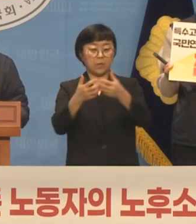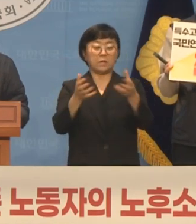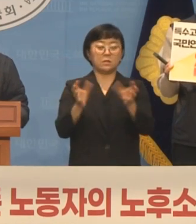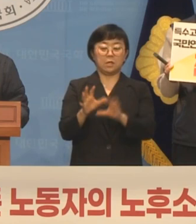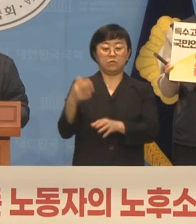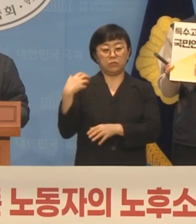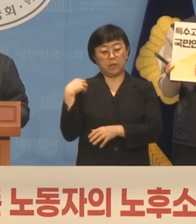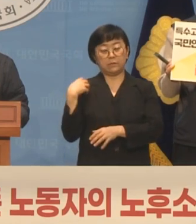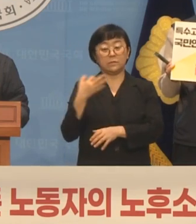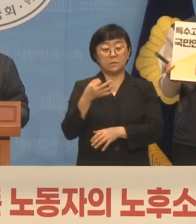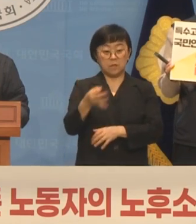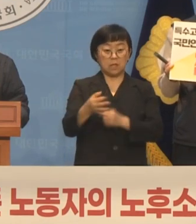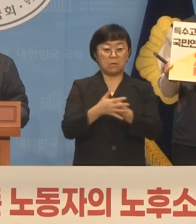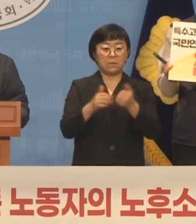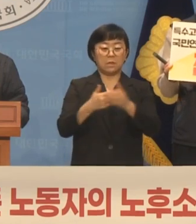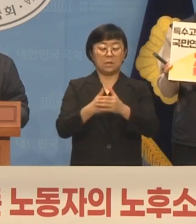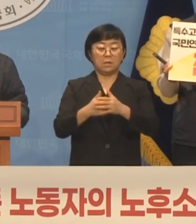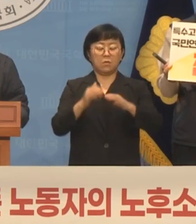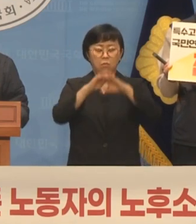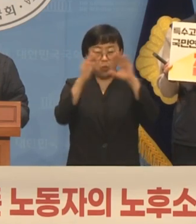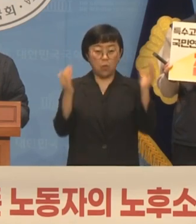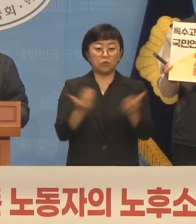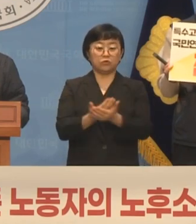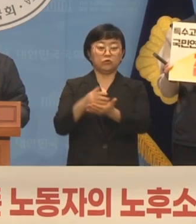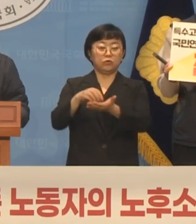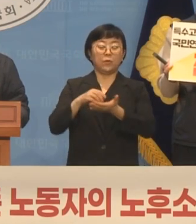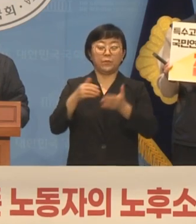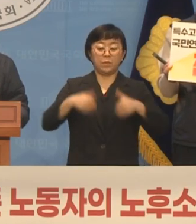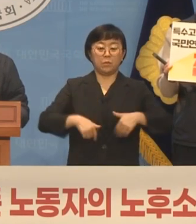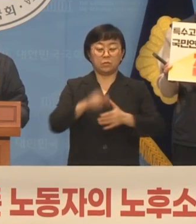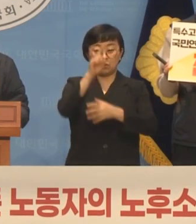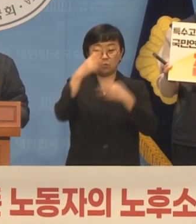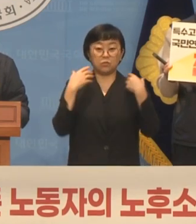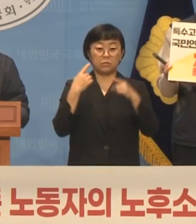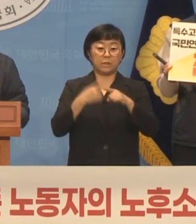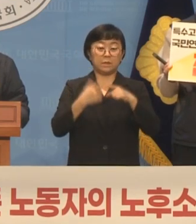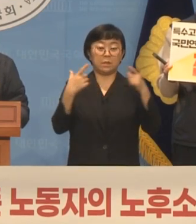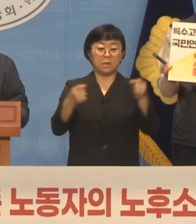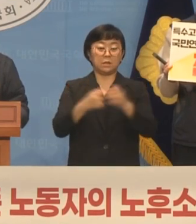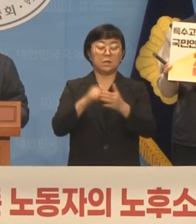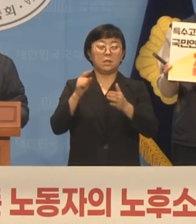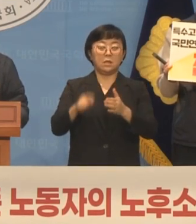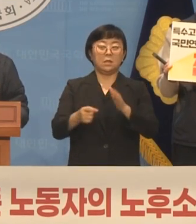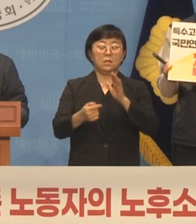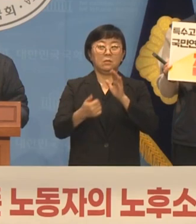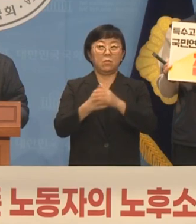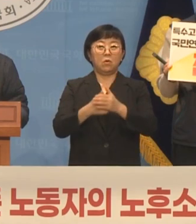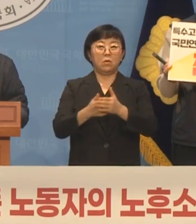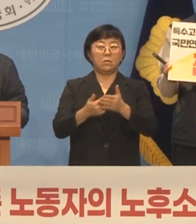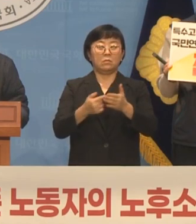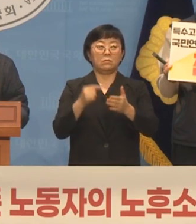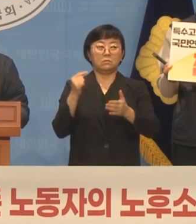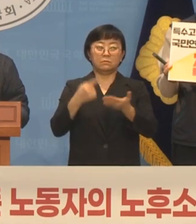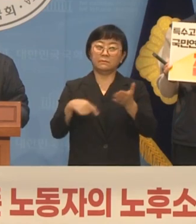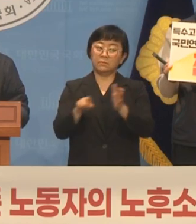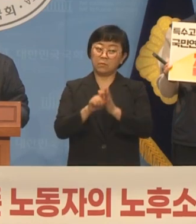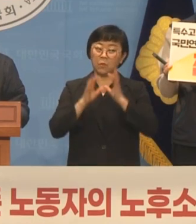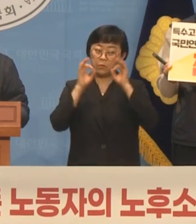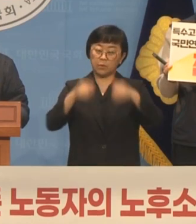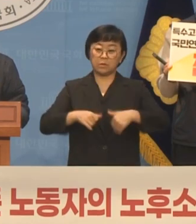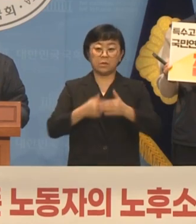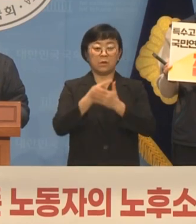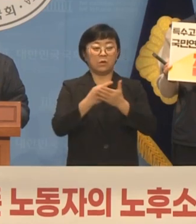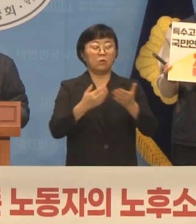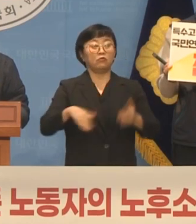부담과 책임을 전향적으로 수용해야 하며 정부 역시 이를 강제하기 위한 노력을 해야 할 것입니다.